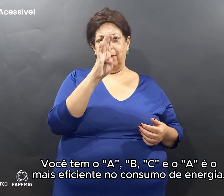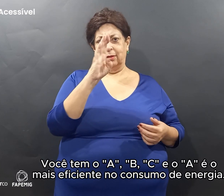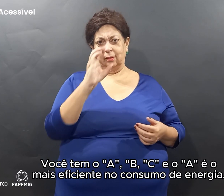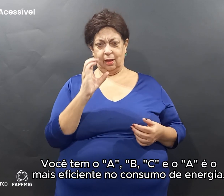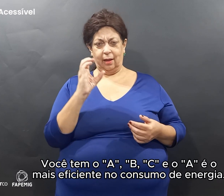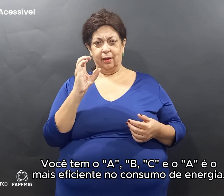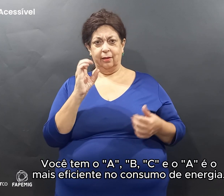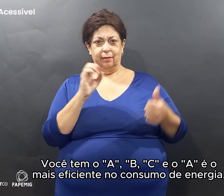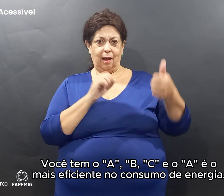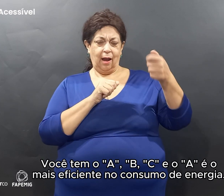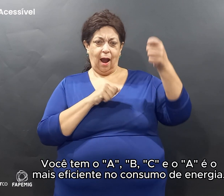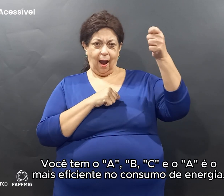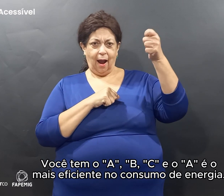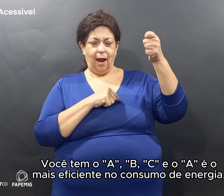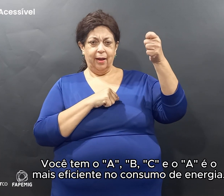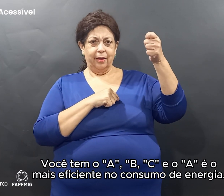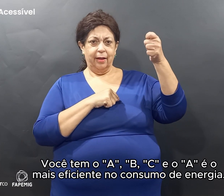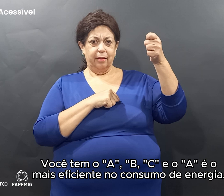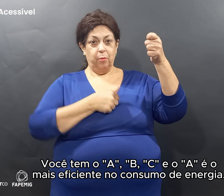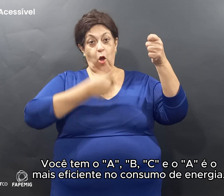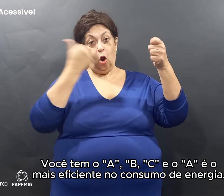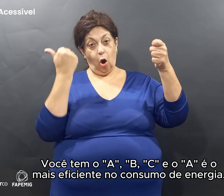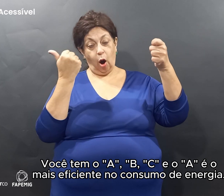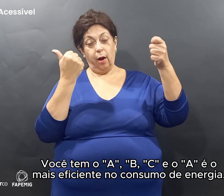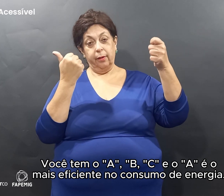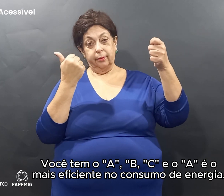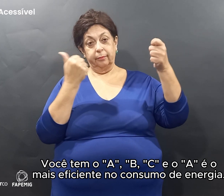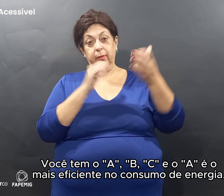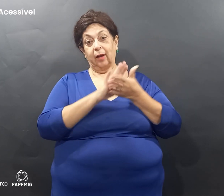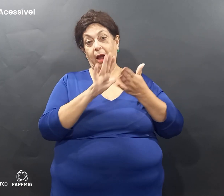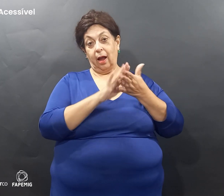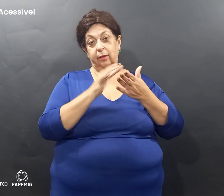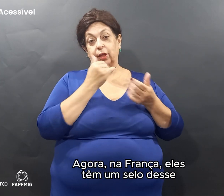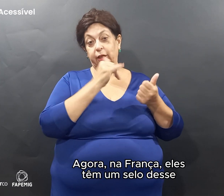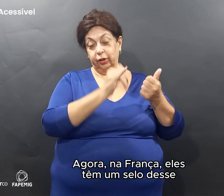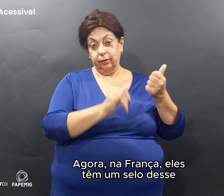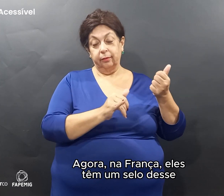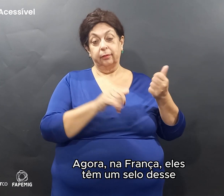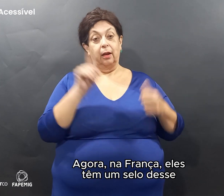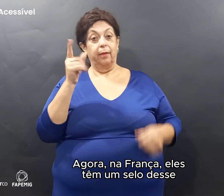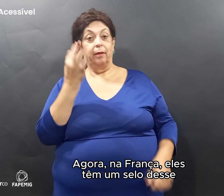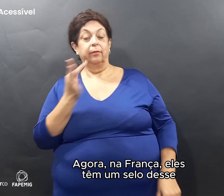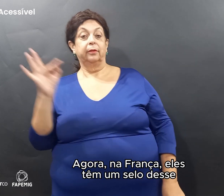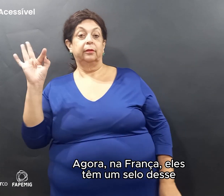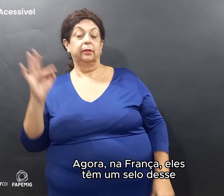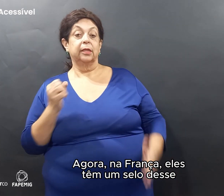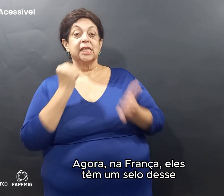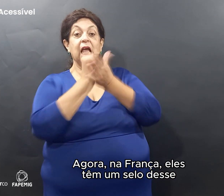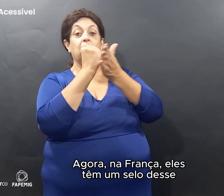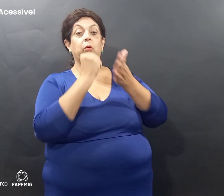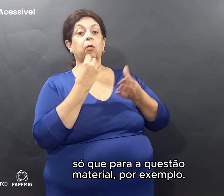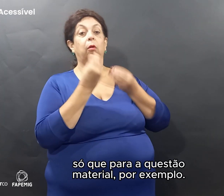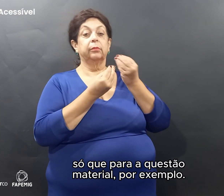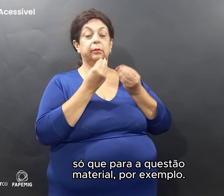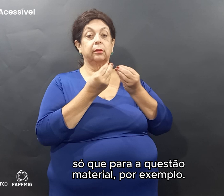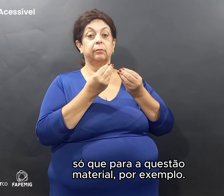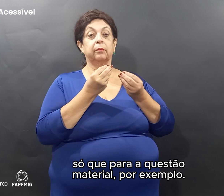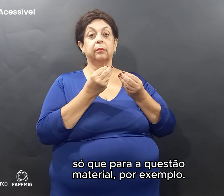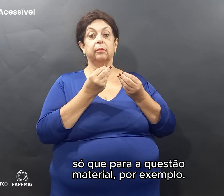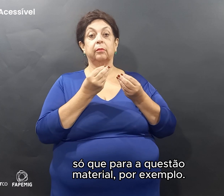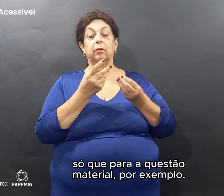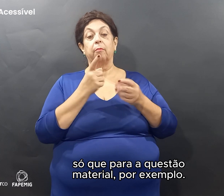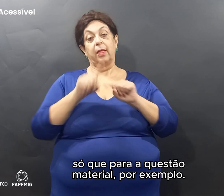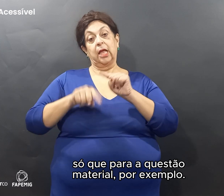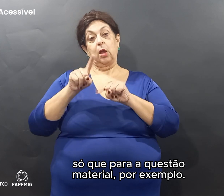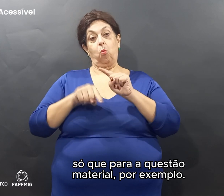C, e o A é o mais eficiente no consumo de energia. Agora, na França, eles têm um selo desse, só que para a